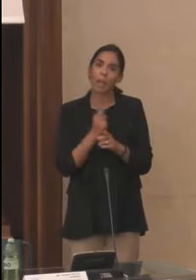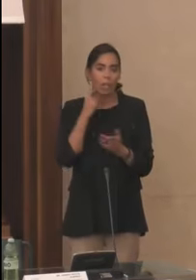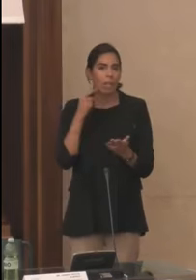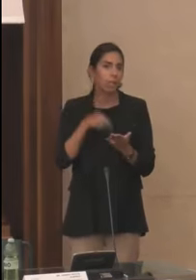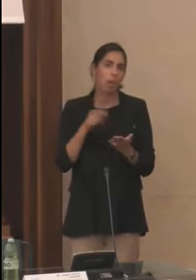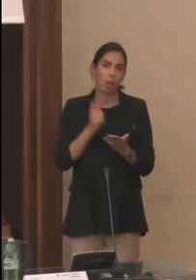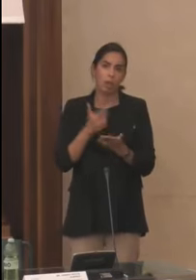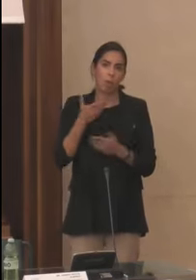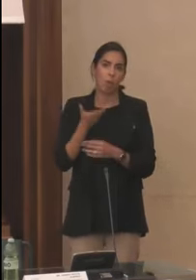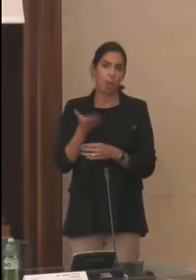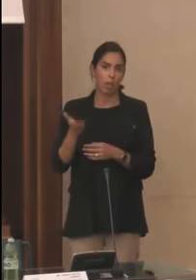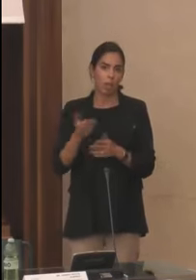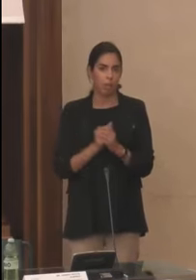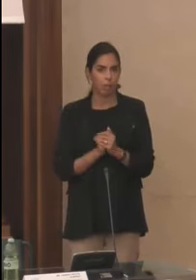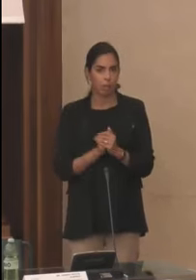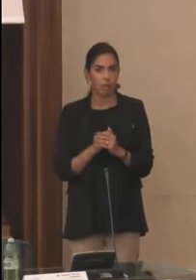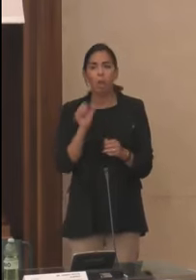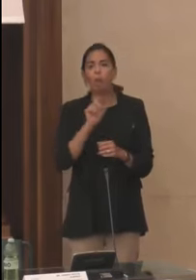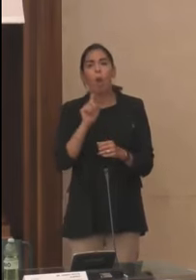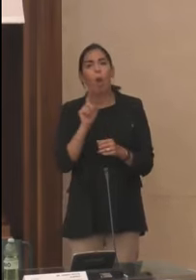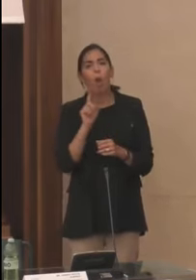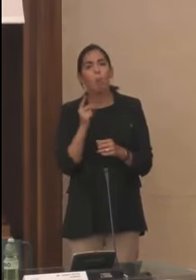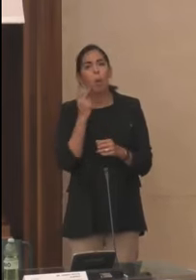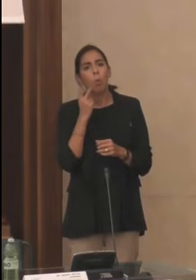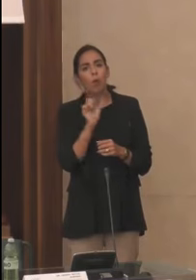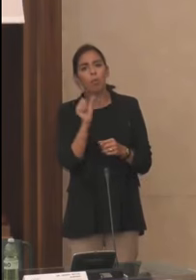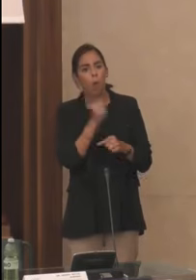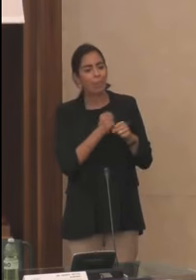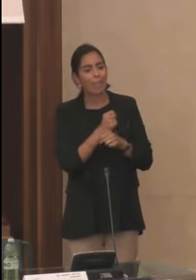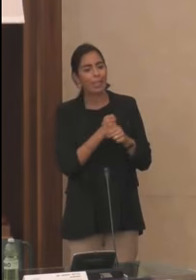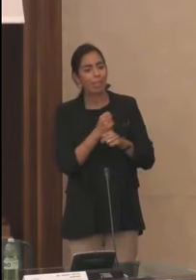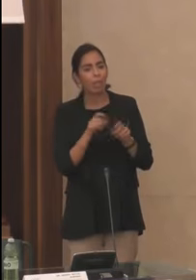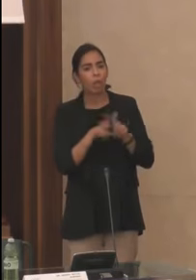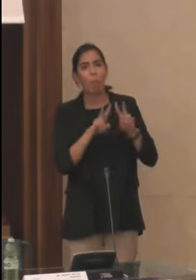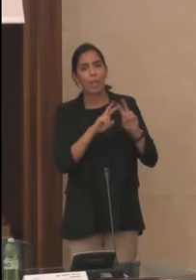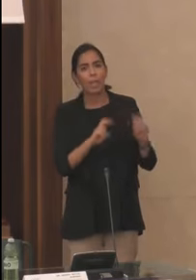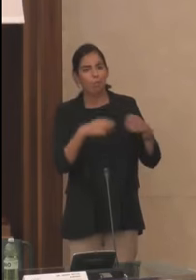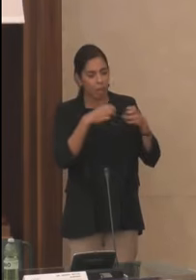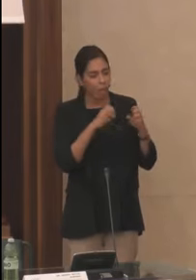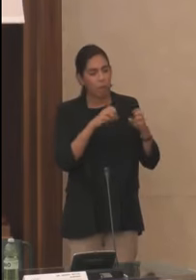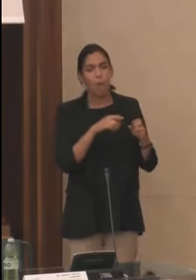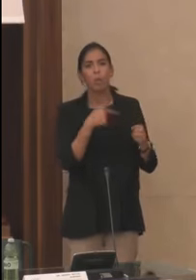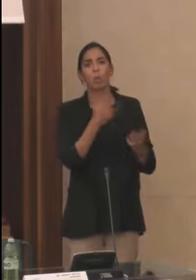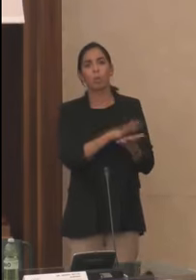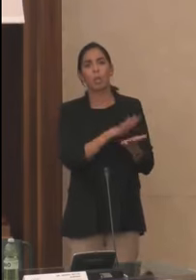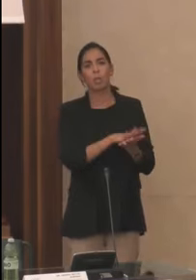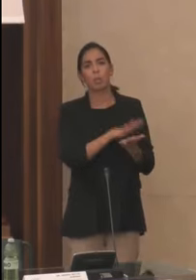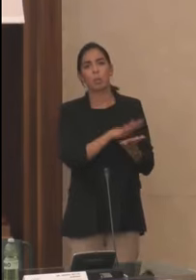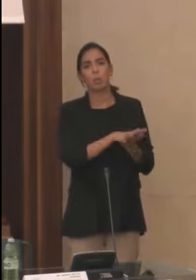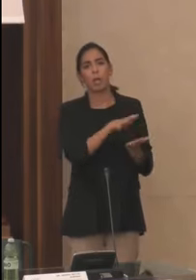riscoperti. Noi non possiamo più fare la medicina asettica dei lavori scientifici, non possiamo fare più una